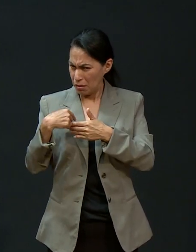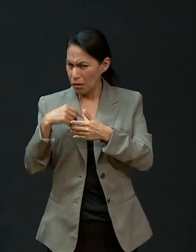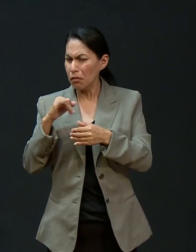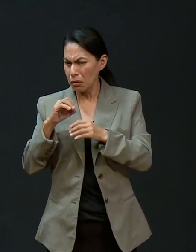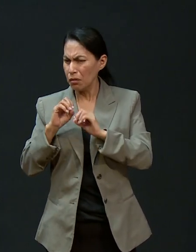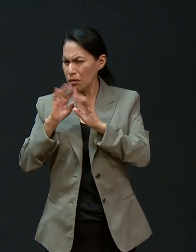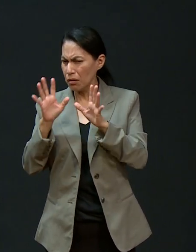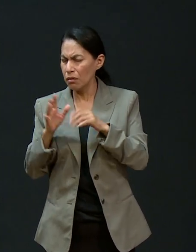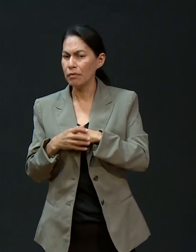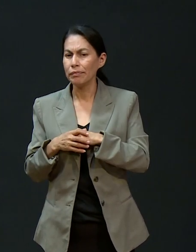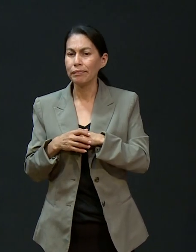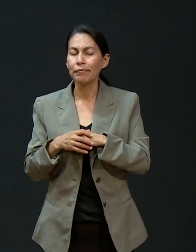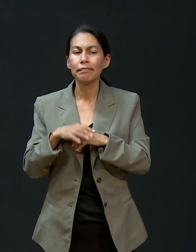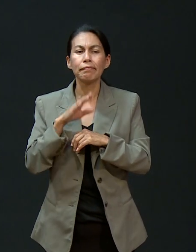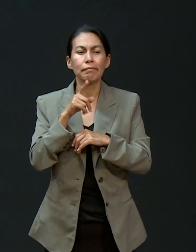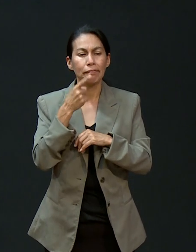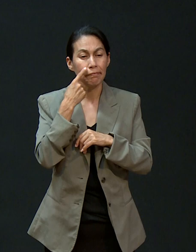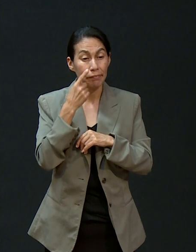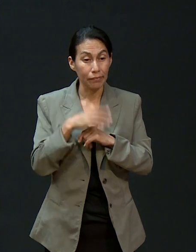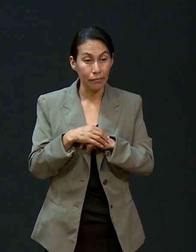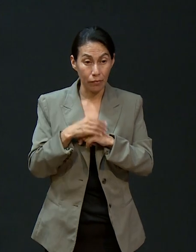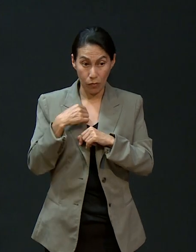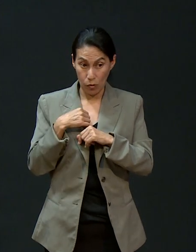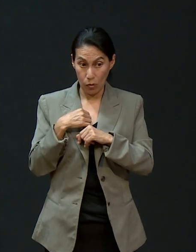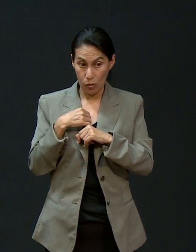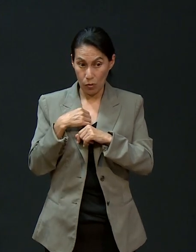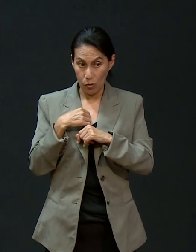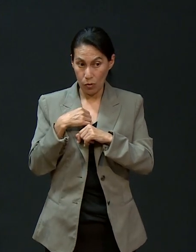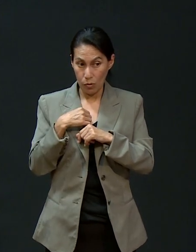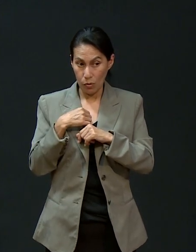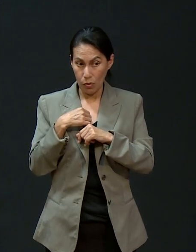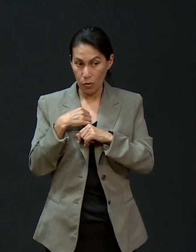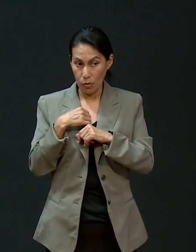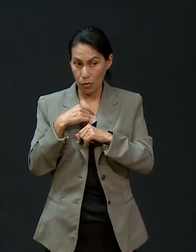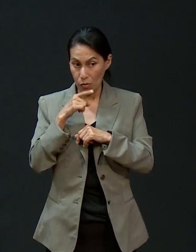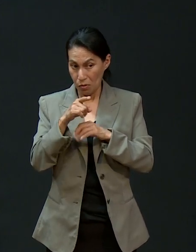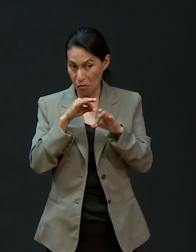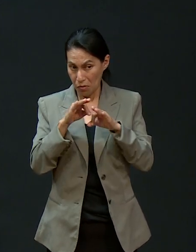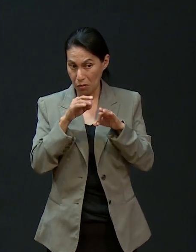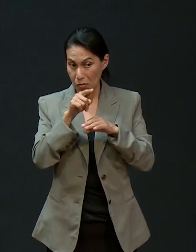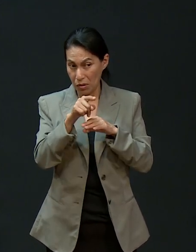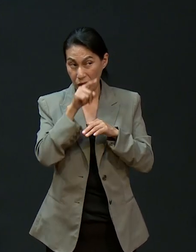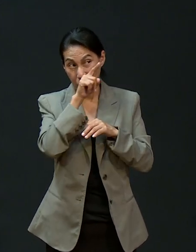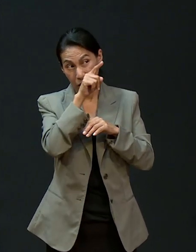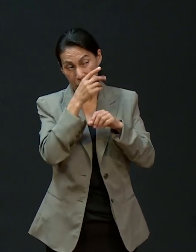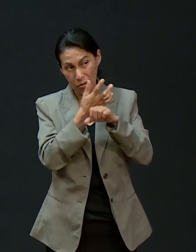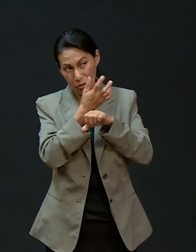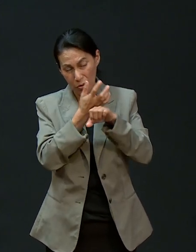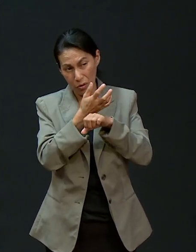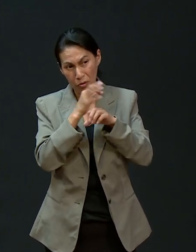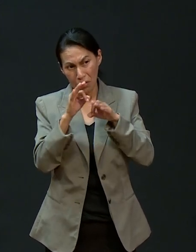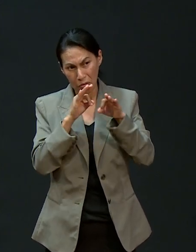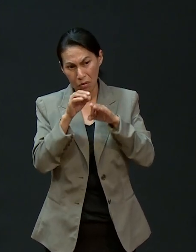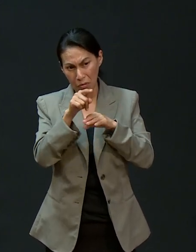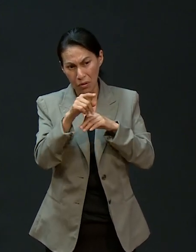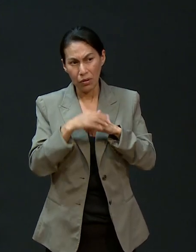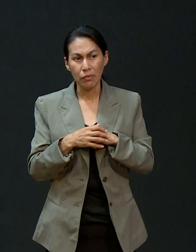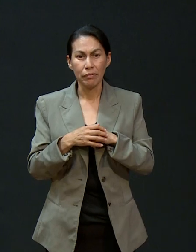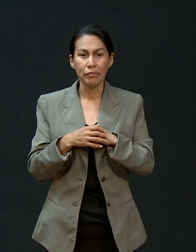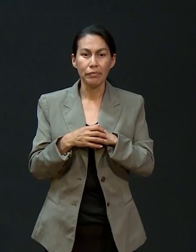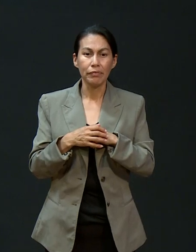sí, vamos. Y llegamos y me dijo, tengo un lugar para que tú trabajes en Estados Unidos. Y yo, wow.